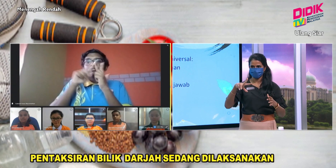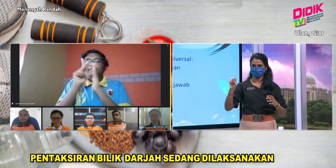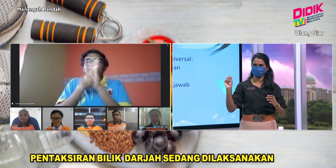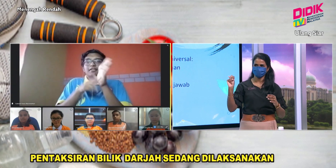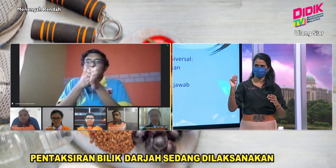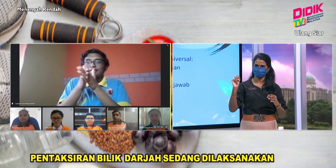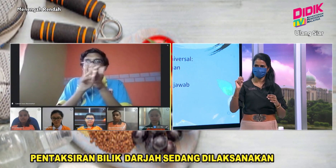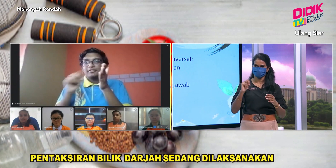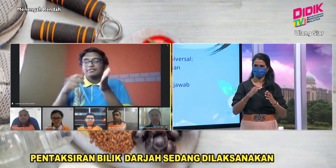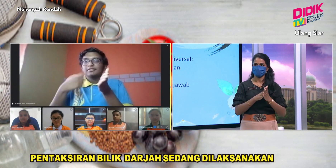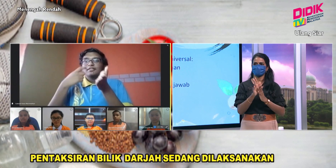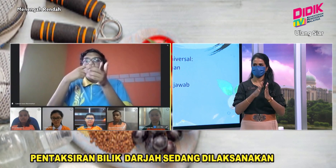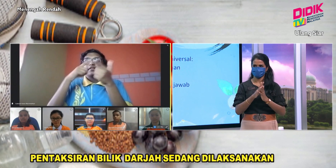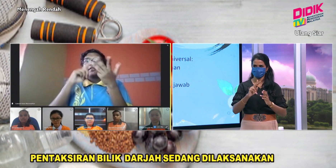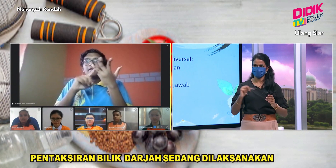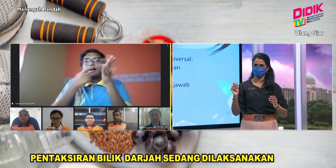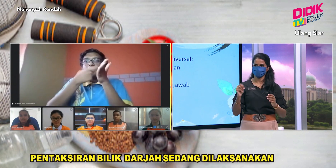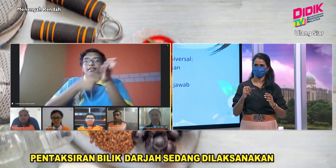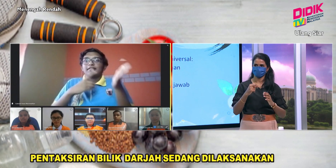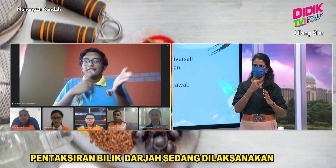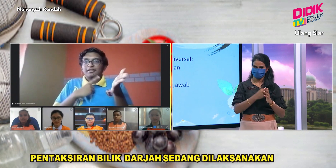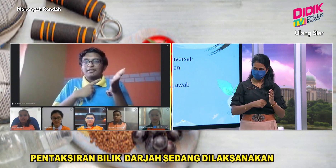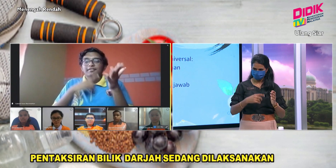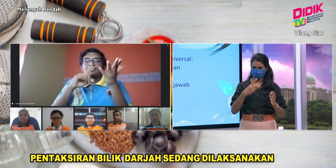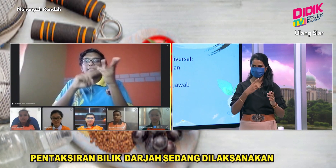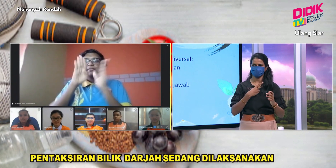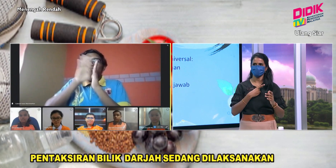Kesederhanaan. Kerajinan. Kerajinan. Harga diri.